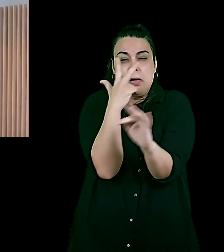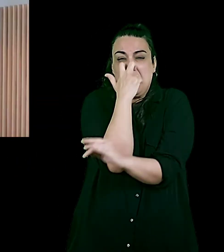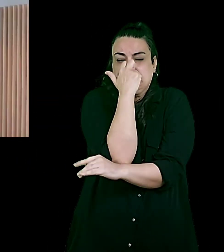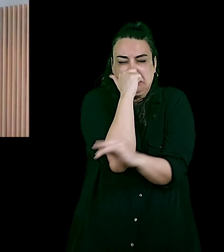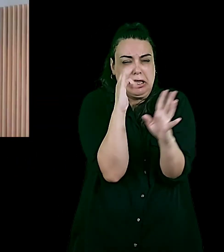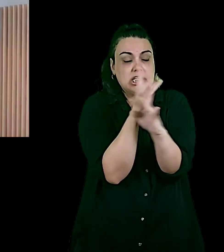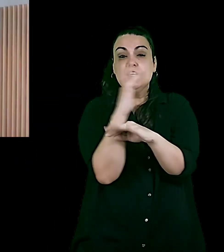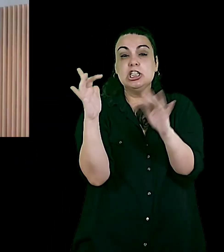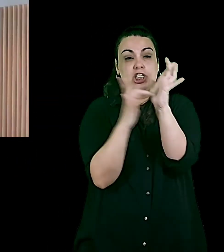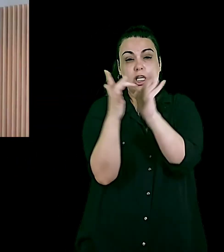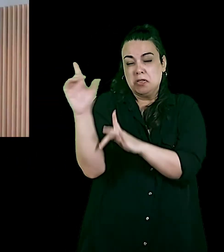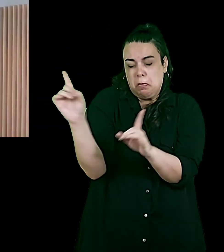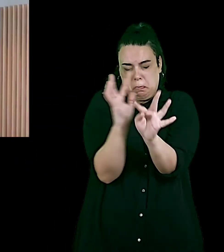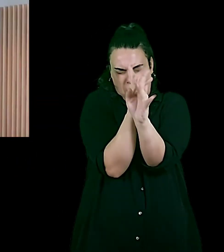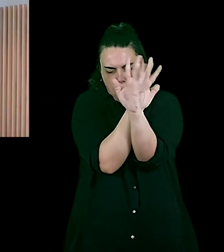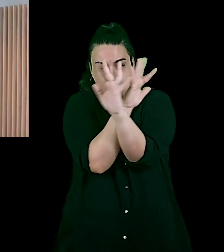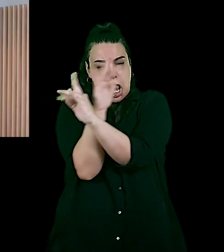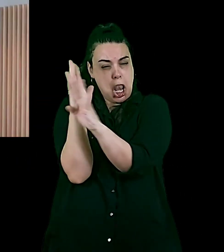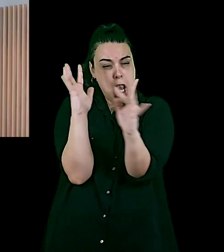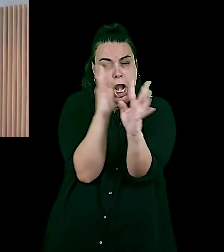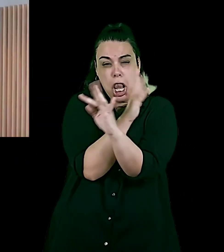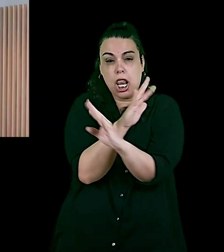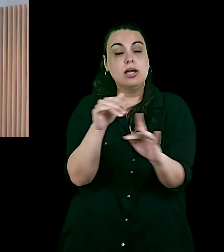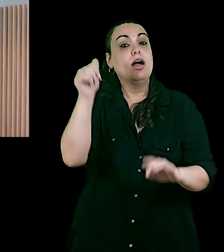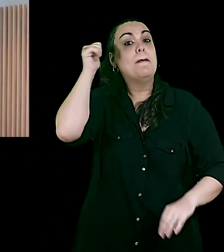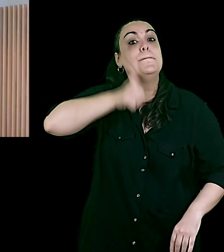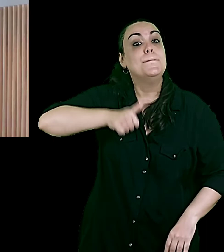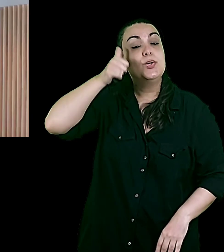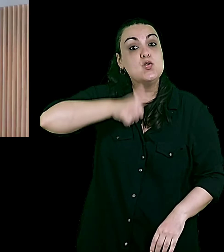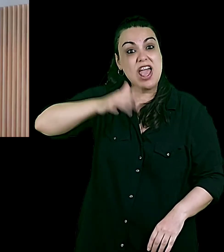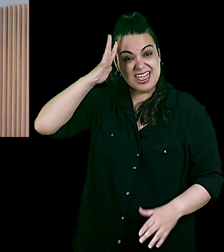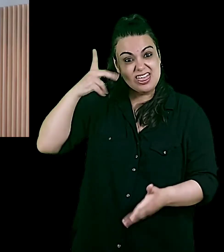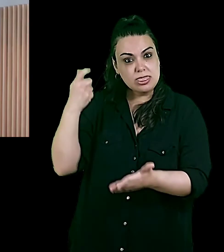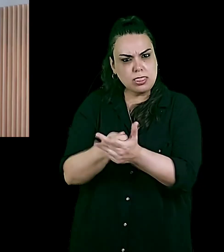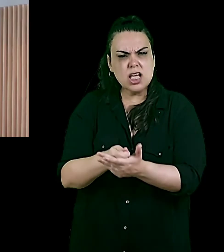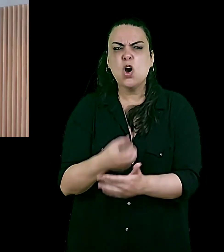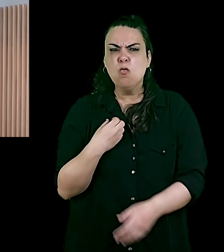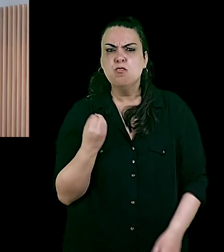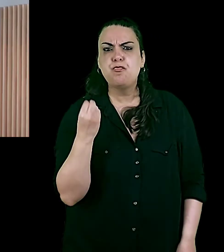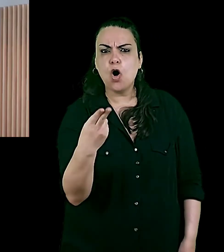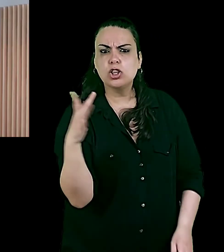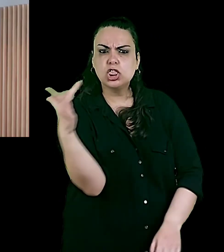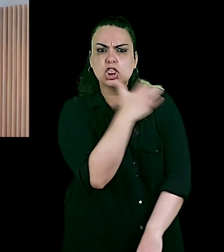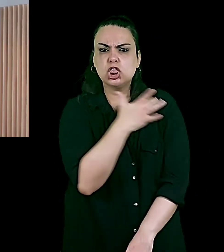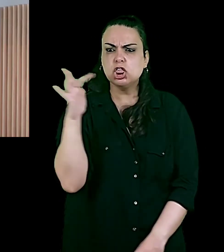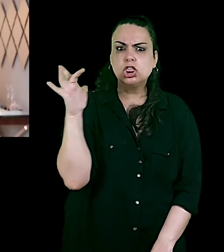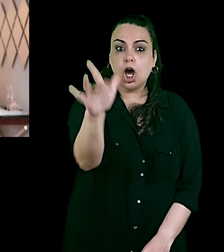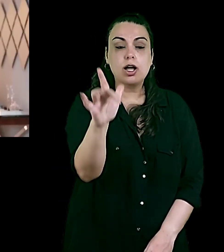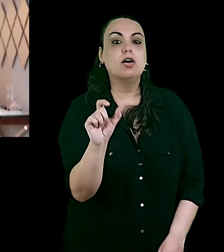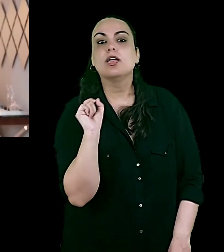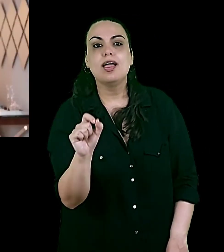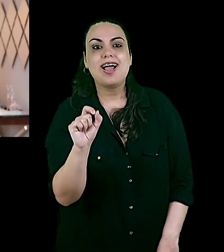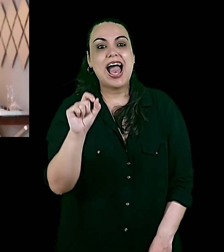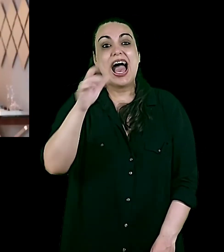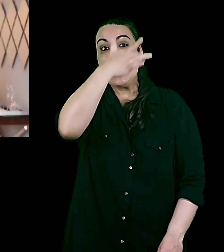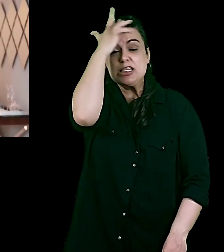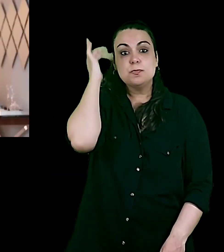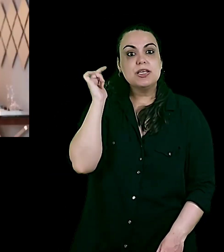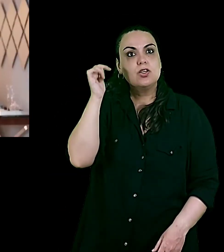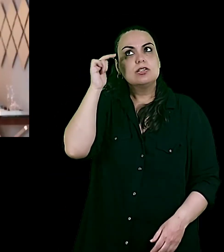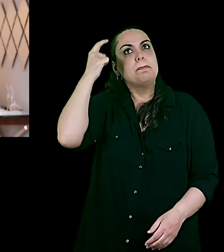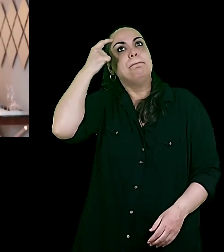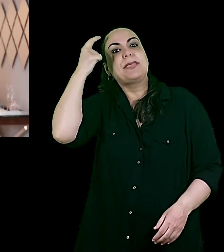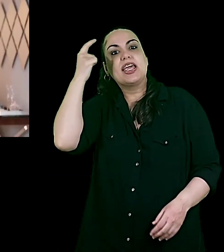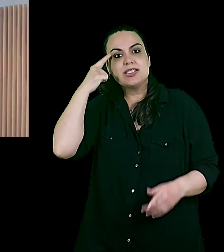está apertando Jesus, porque até o dia em que essa mulher decidiu que ela ia tocar, as pessoas só acreditavam